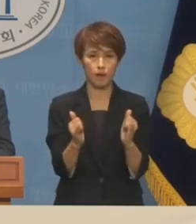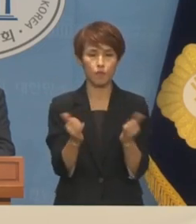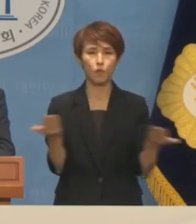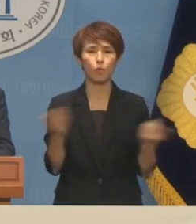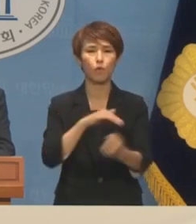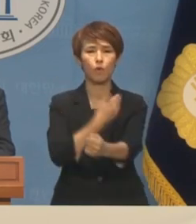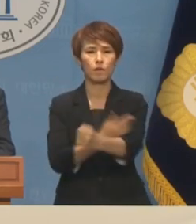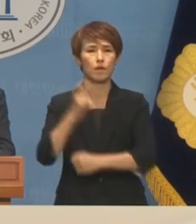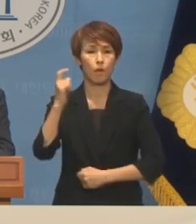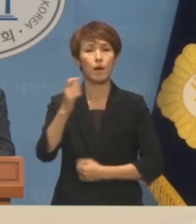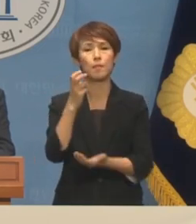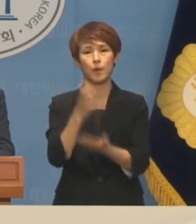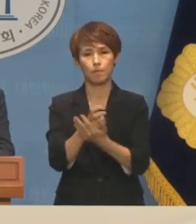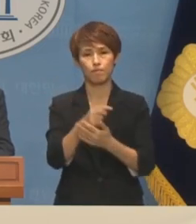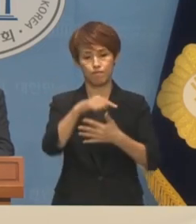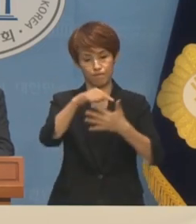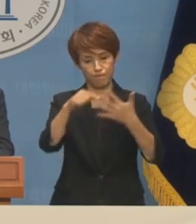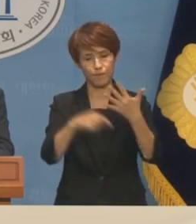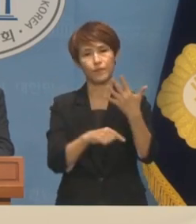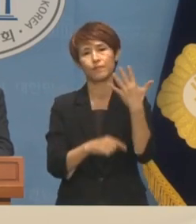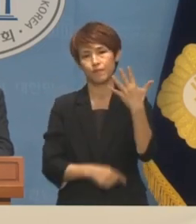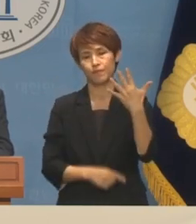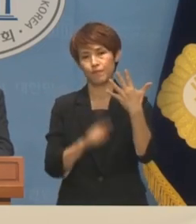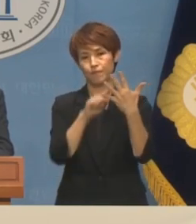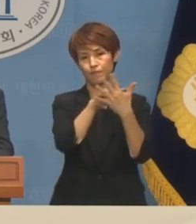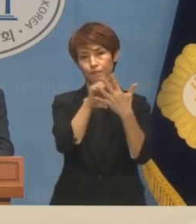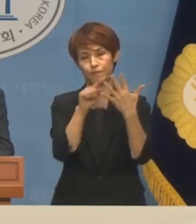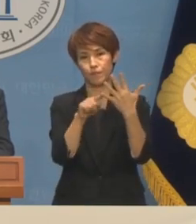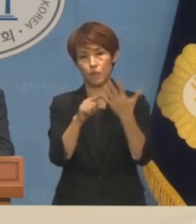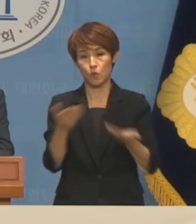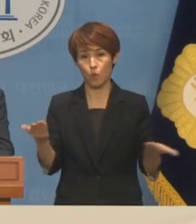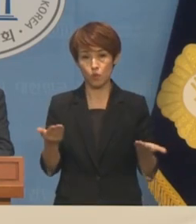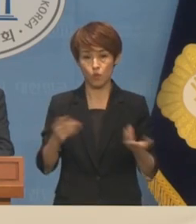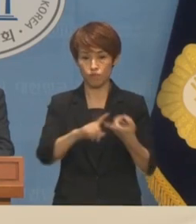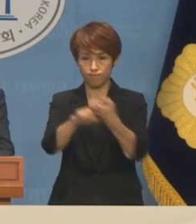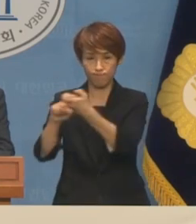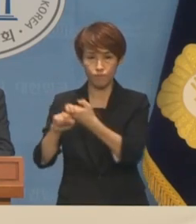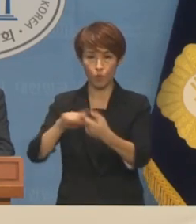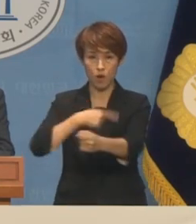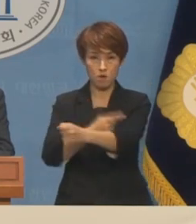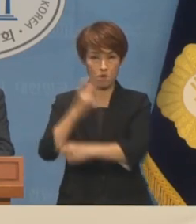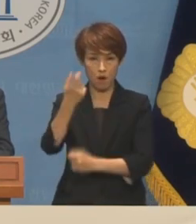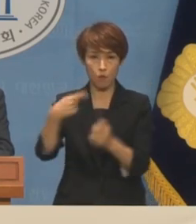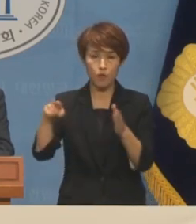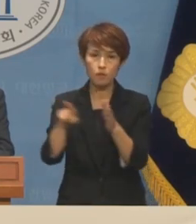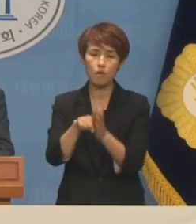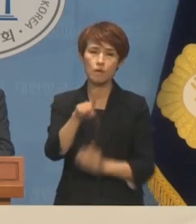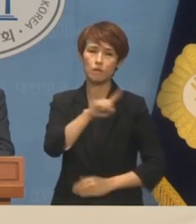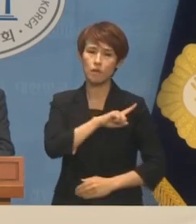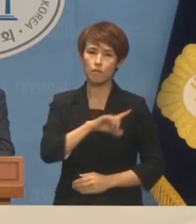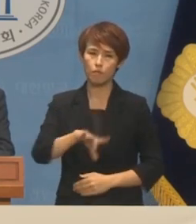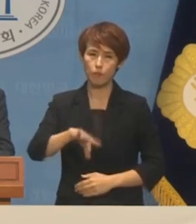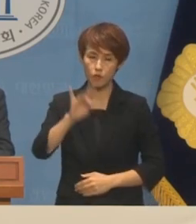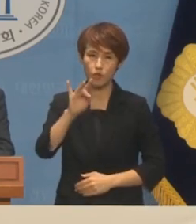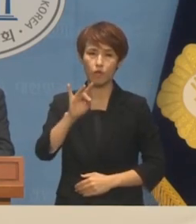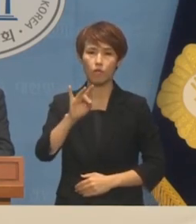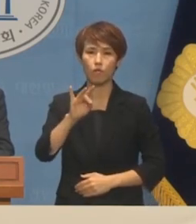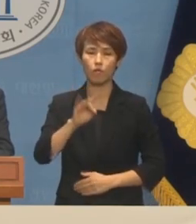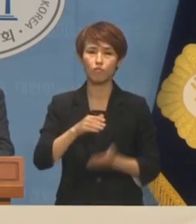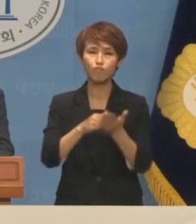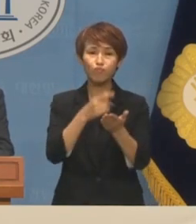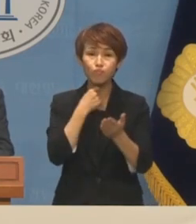노동권 강화법입니다. 노조할 권리 강화를 위해서 가장 먼저 대표 발의하고자 하는